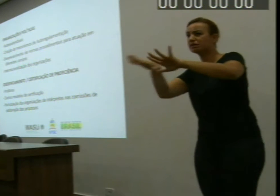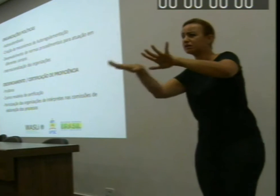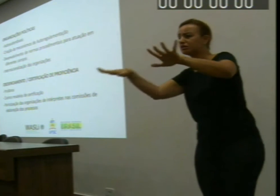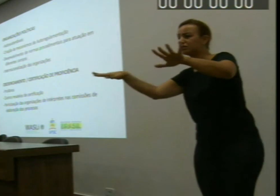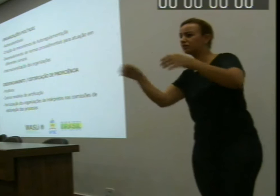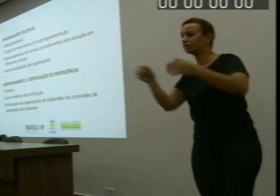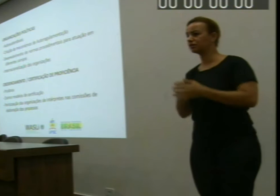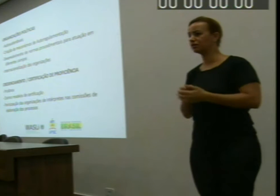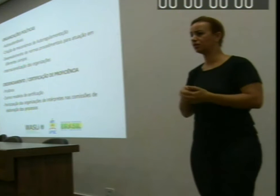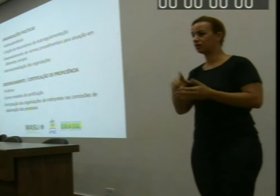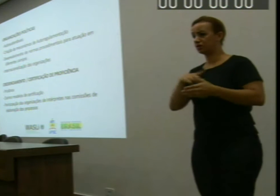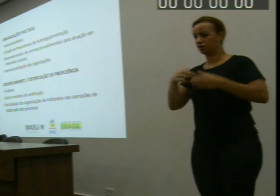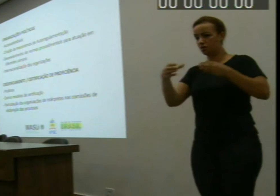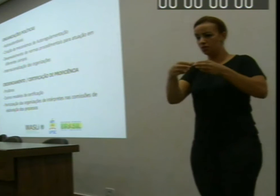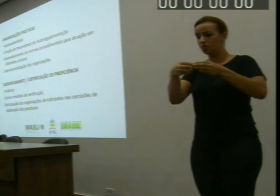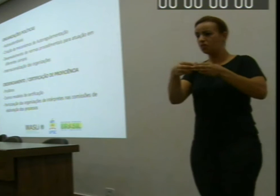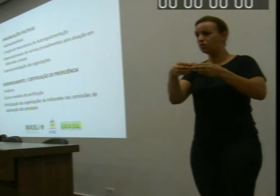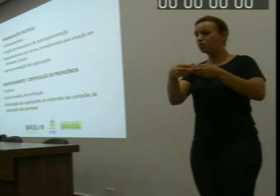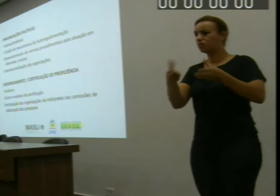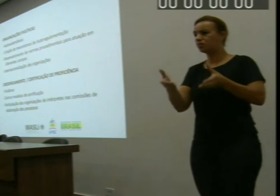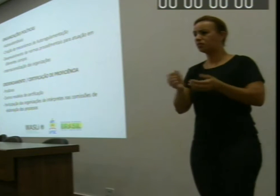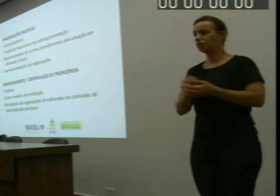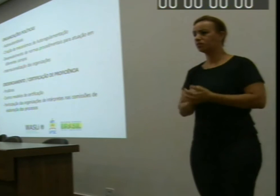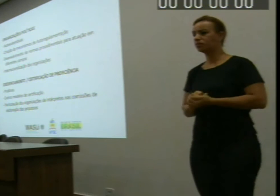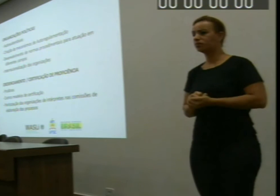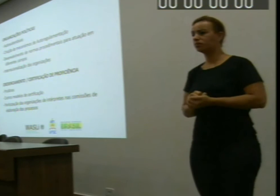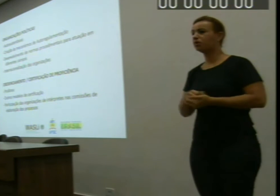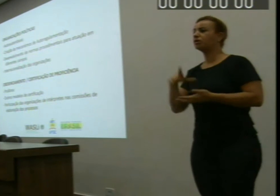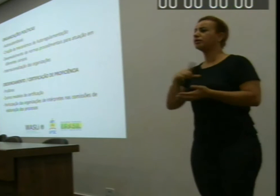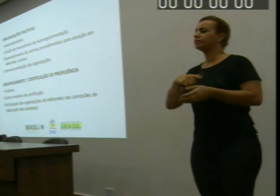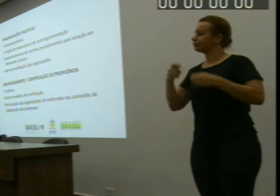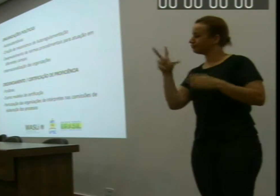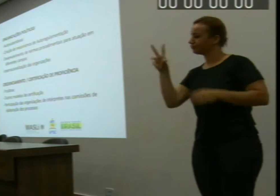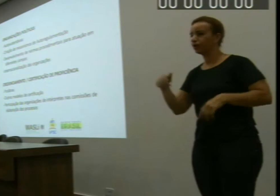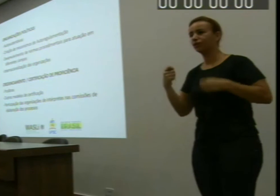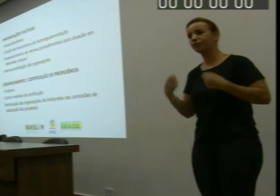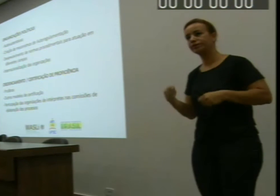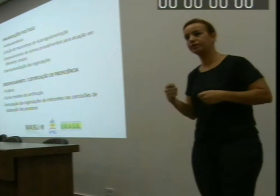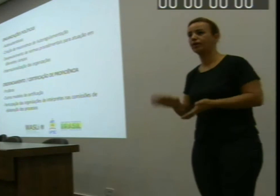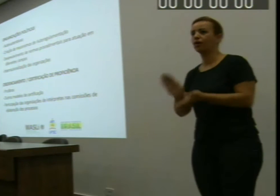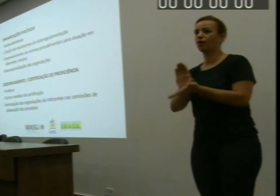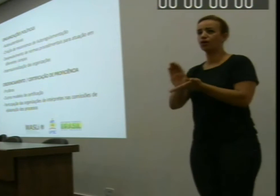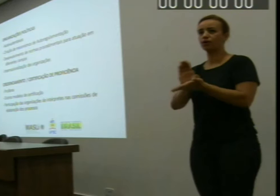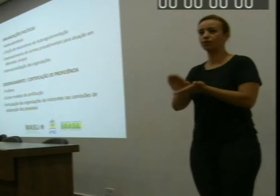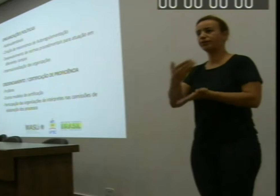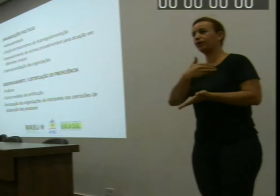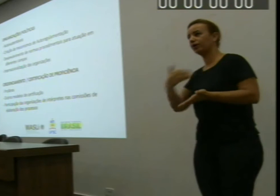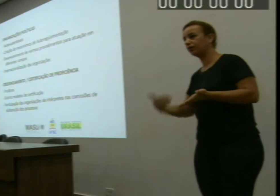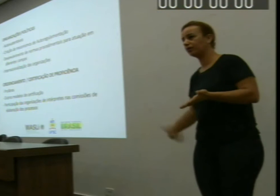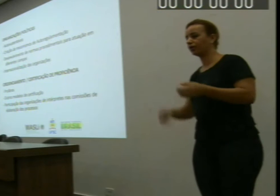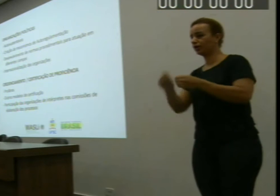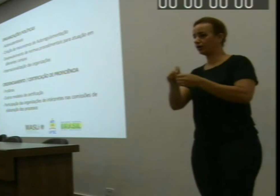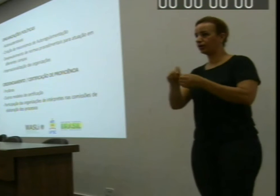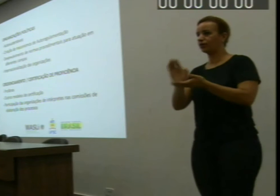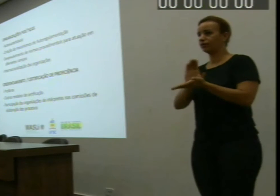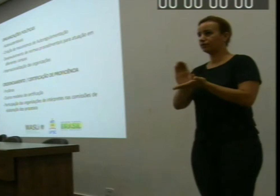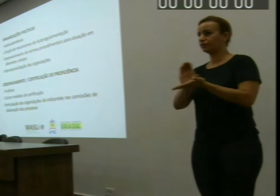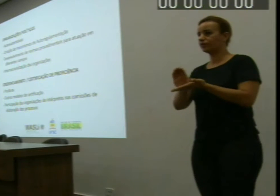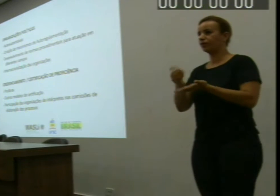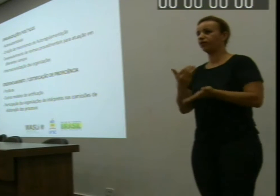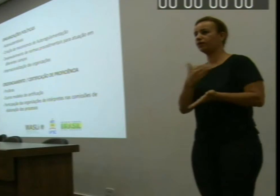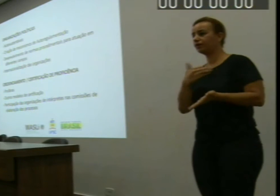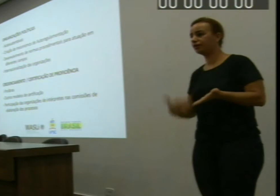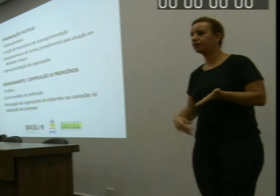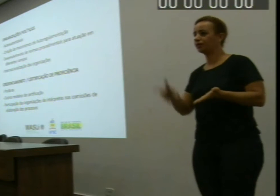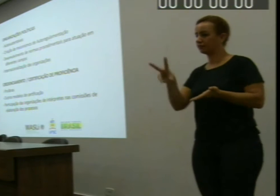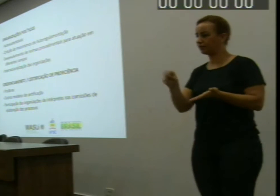essas regras se a gente não tem um conselho e não adianta a gente ficar pedindo pro governo criar o conselho porque ele não vai criar Então em vez